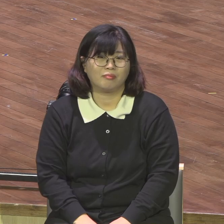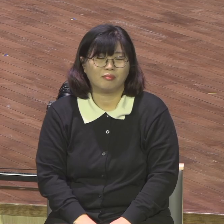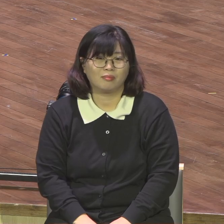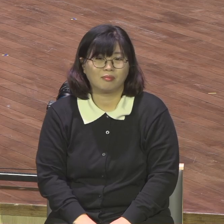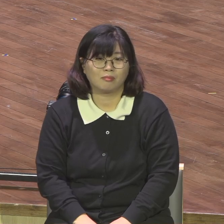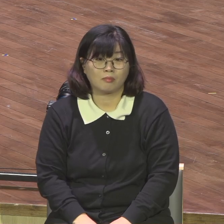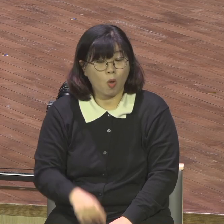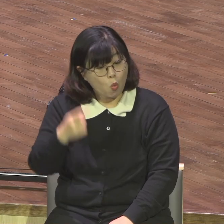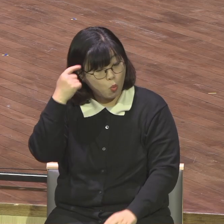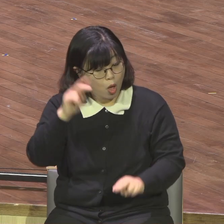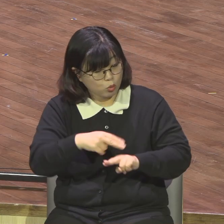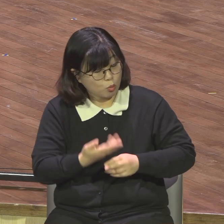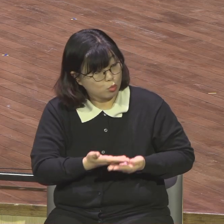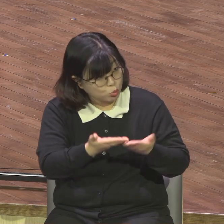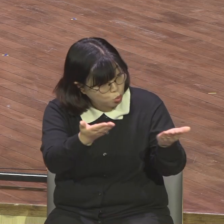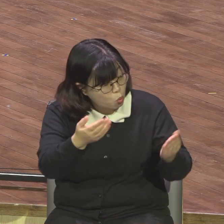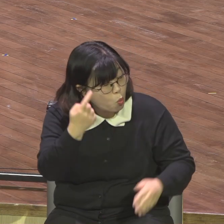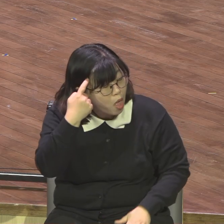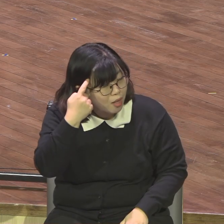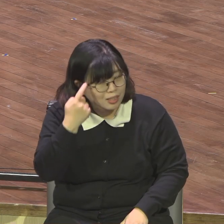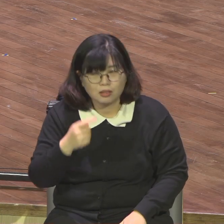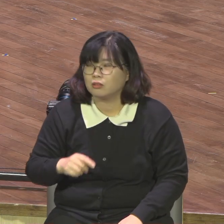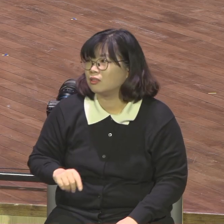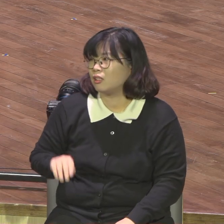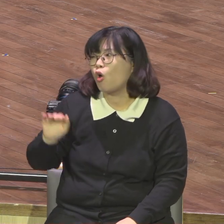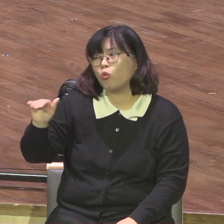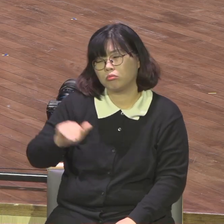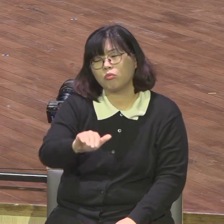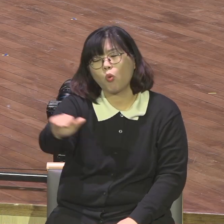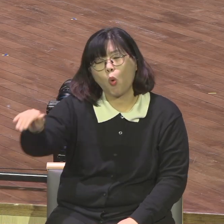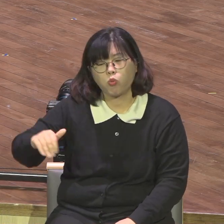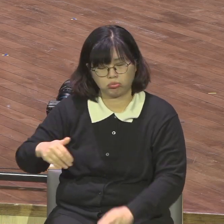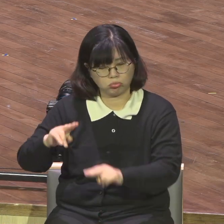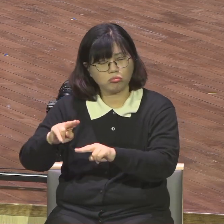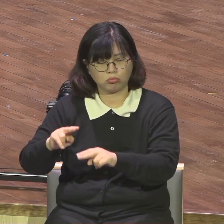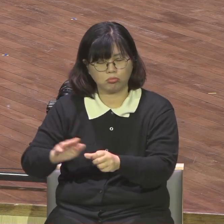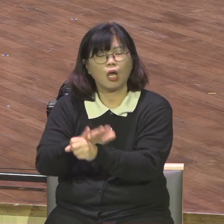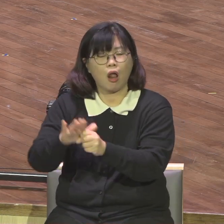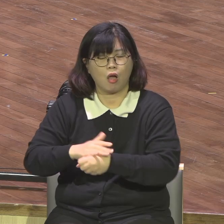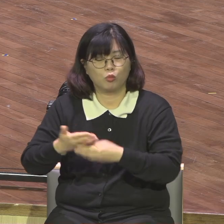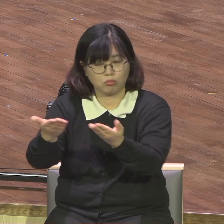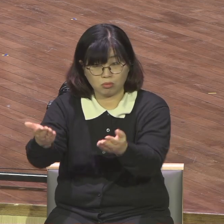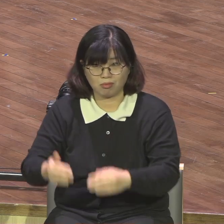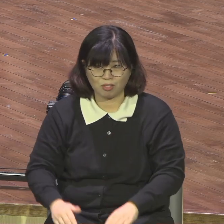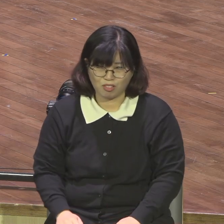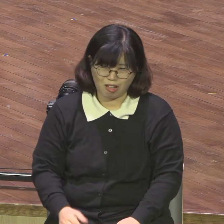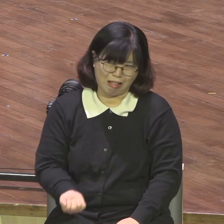너희들을 사랑하니까. 에이 오늘 처음 만나서 사랑한다고요?